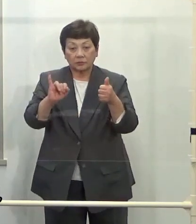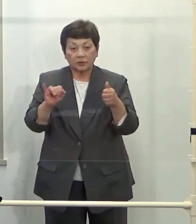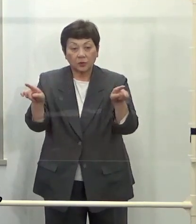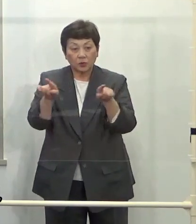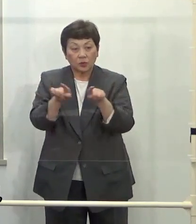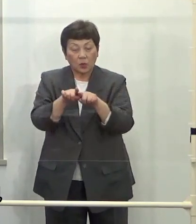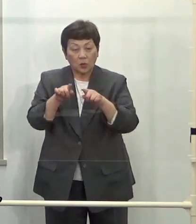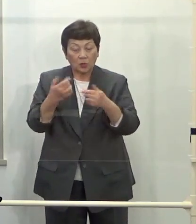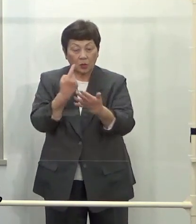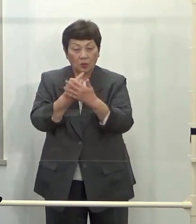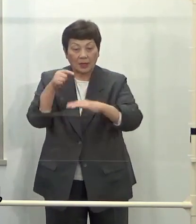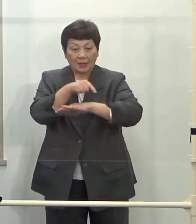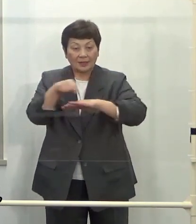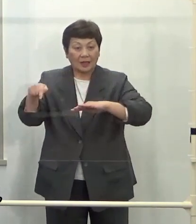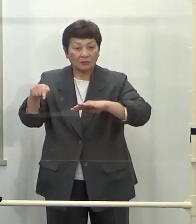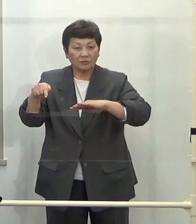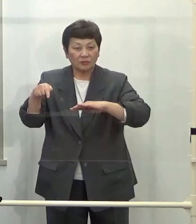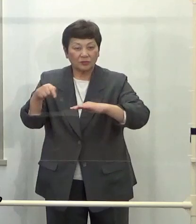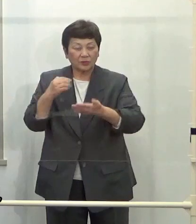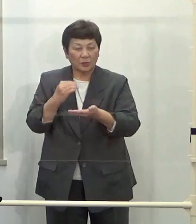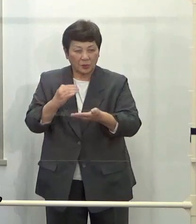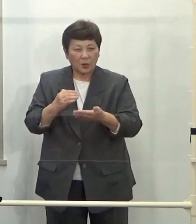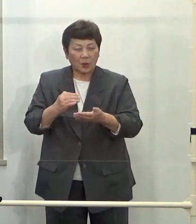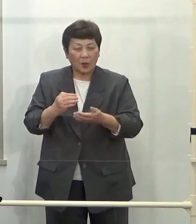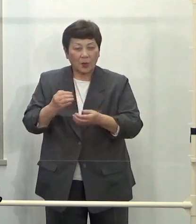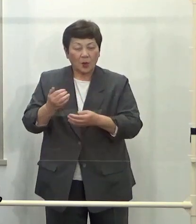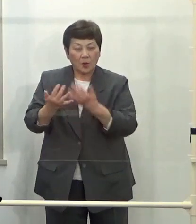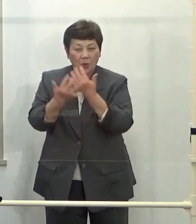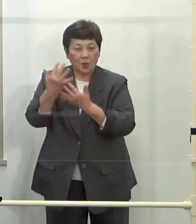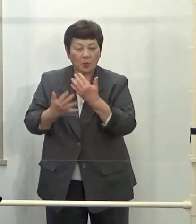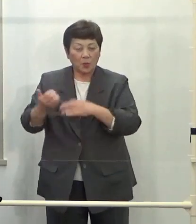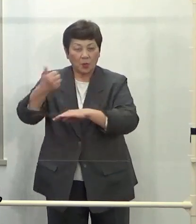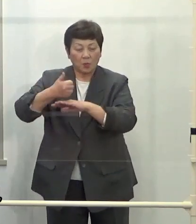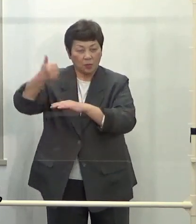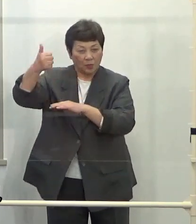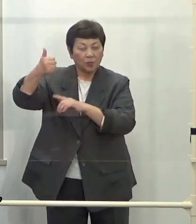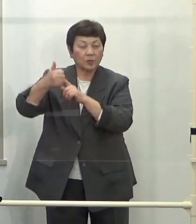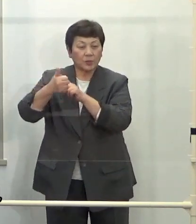のように受け止められたのか聞かせていただいてもいいでしょうか。